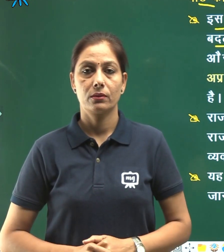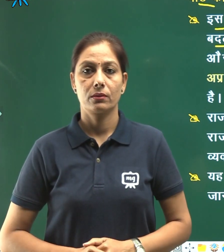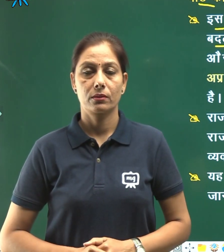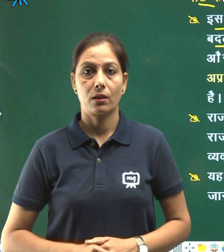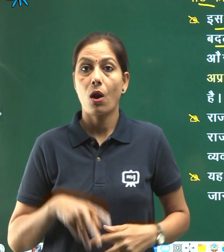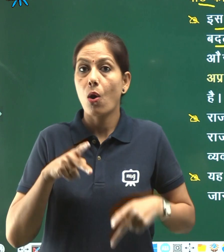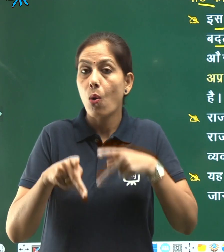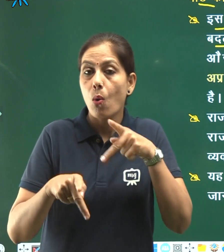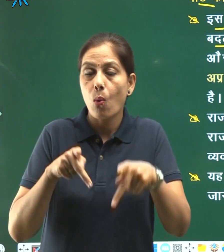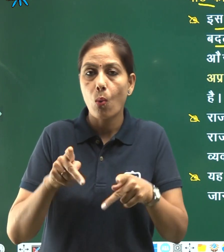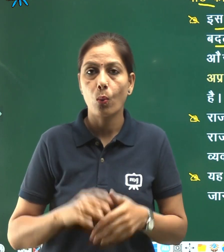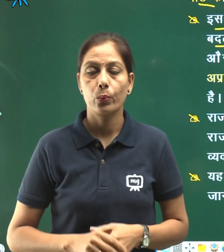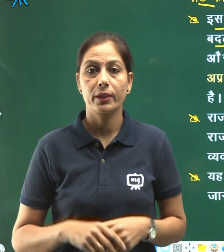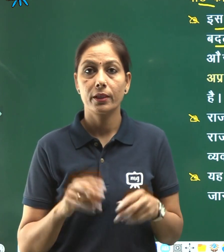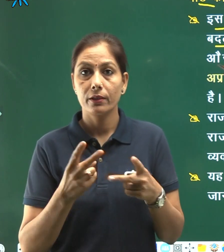लोक कला